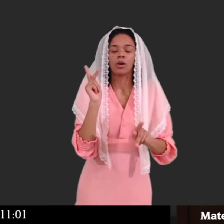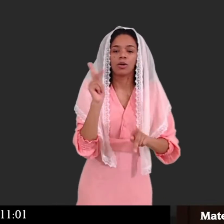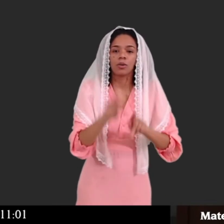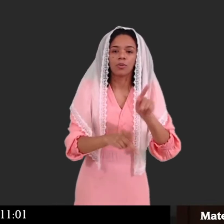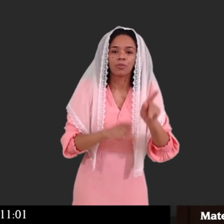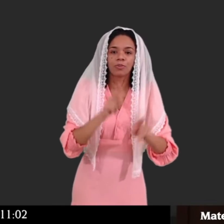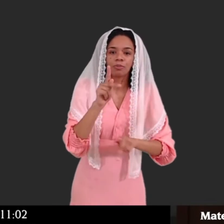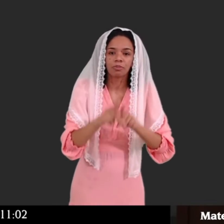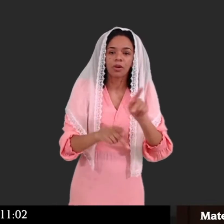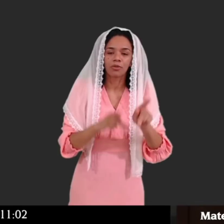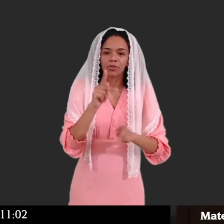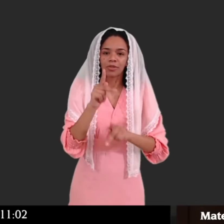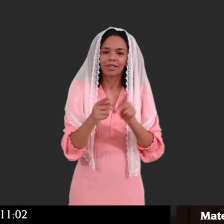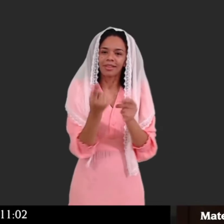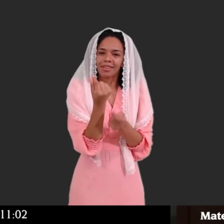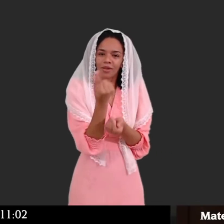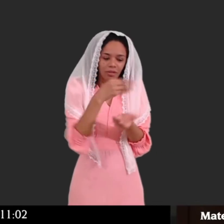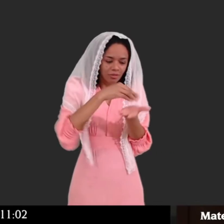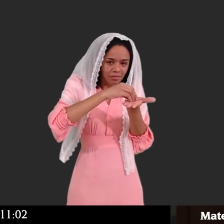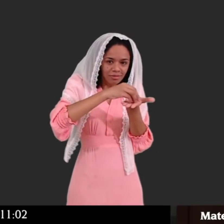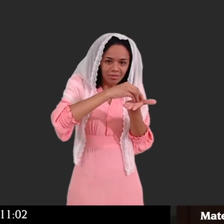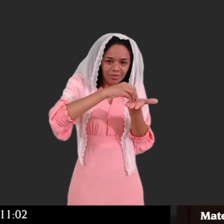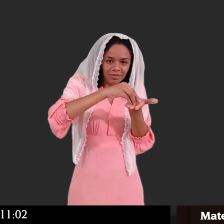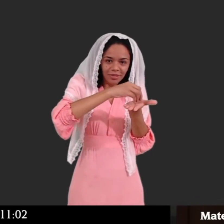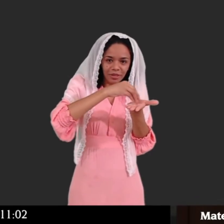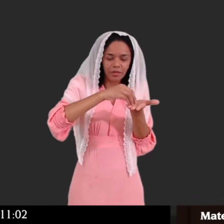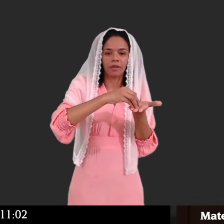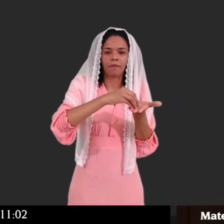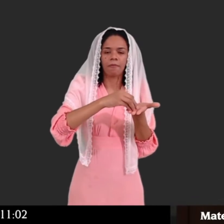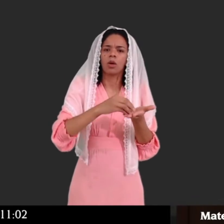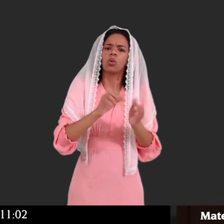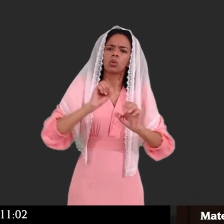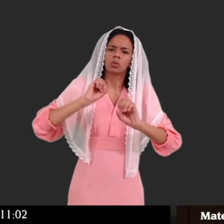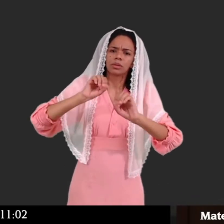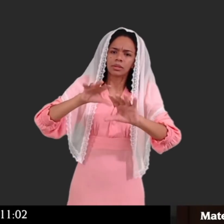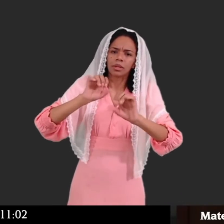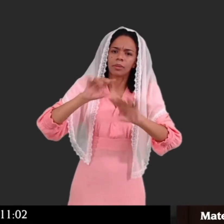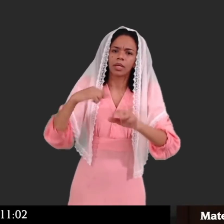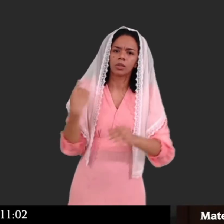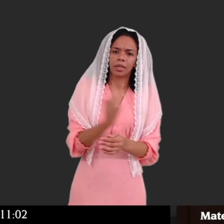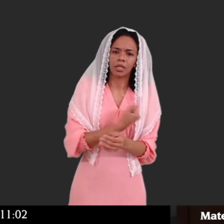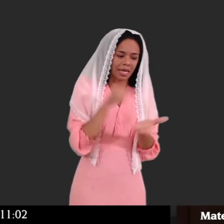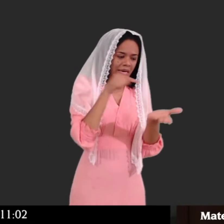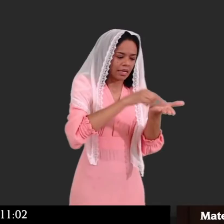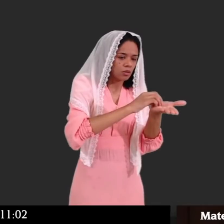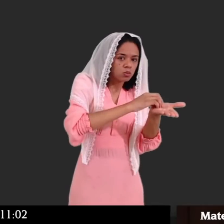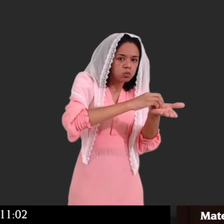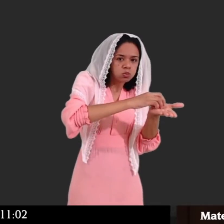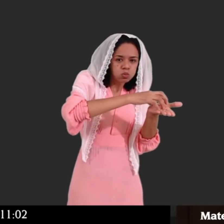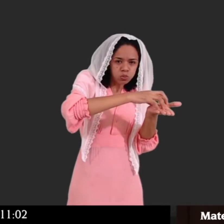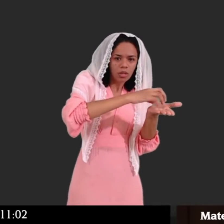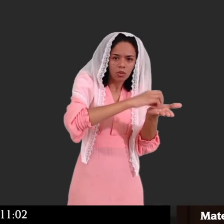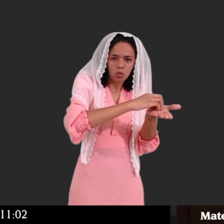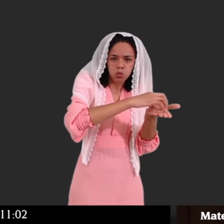né? Então, com a doutrina que a gente expõe, que nós expomos para a igreja, esse fermento aqui também não é um fermento ruim,